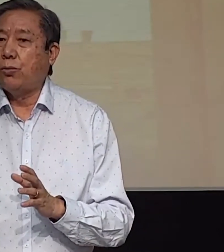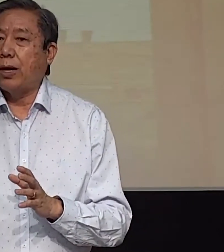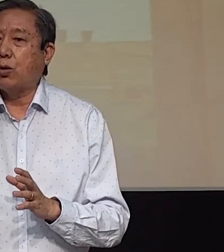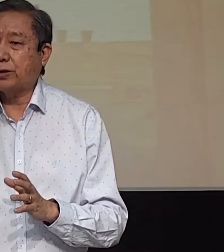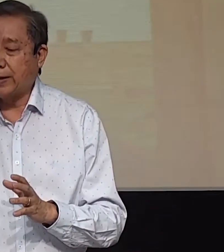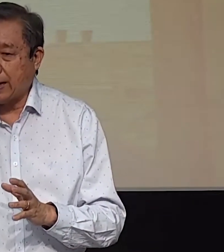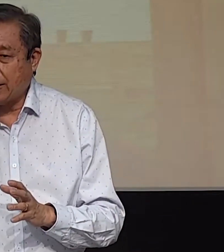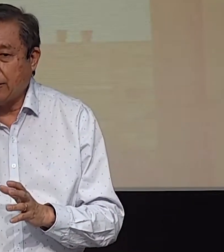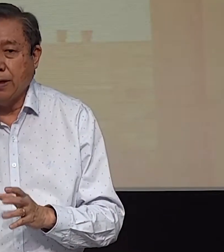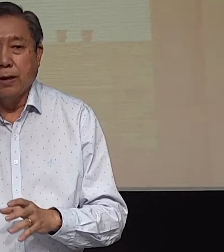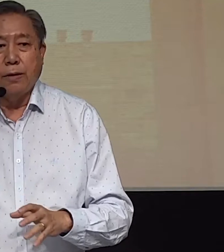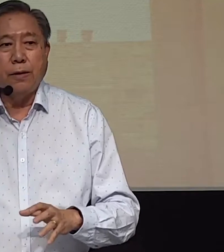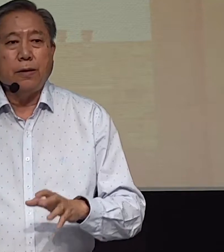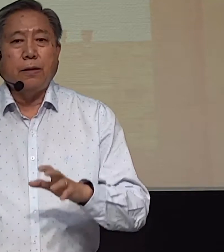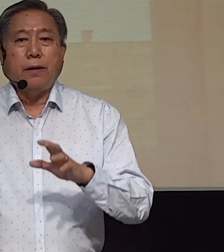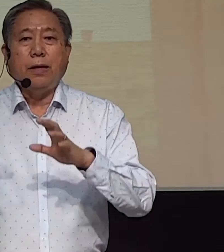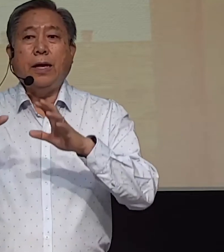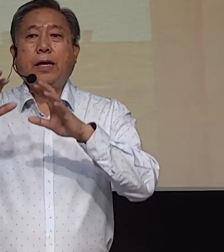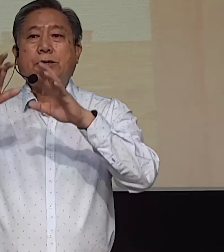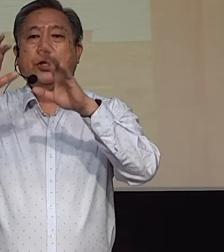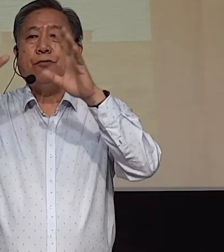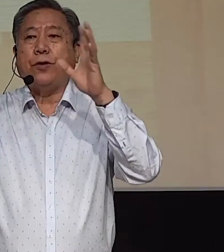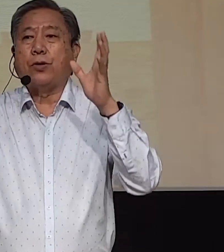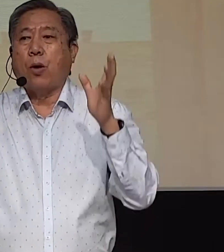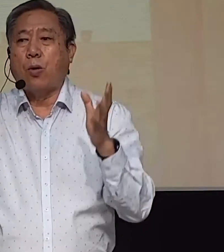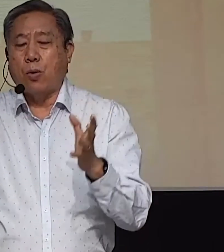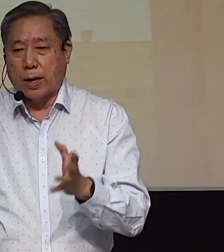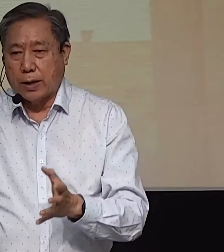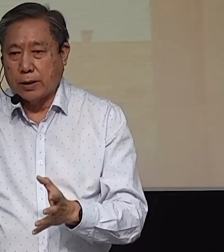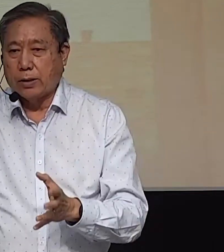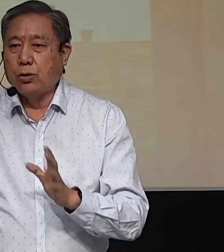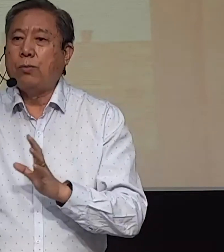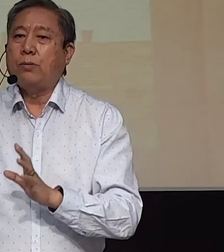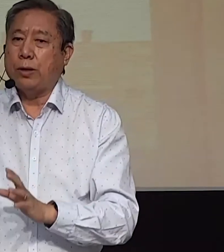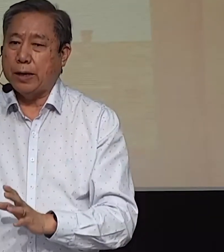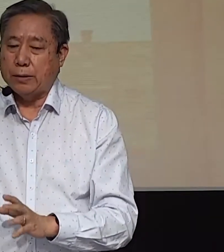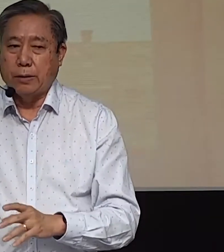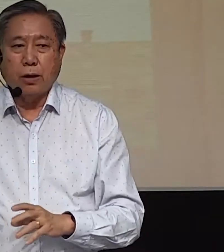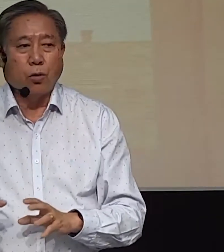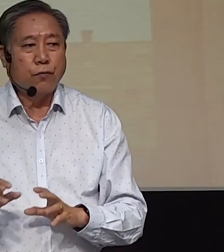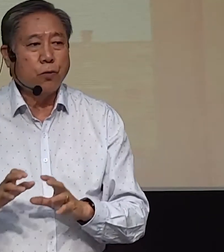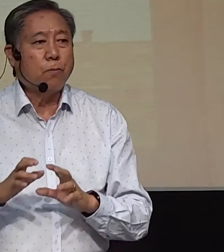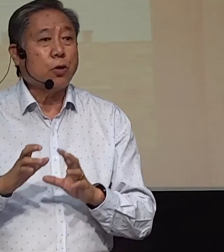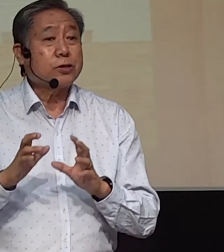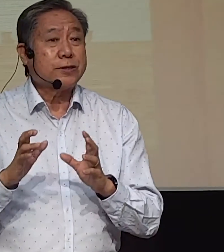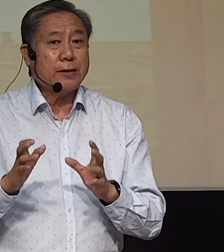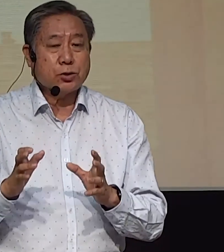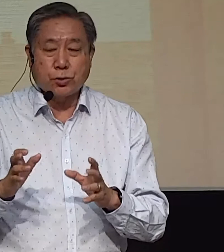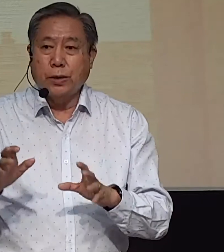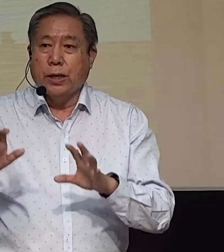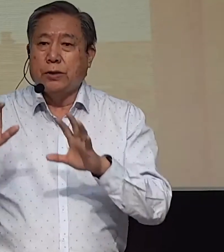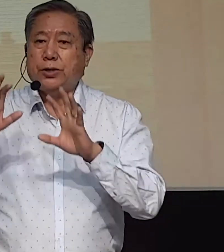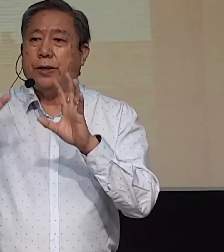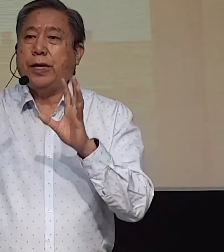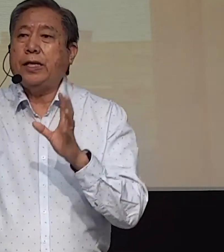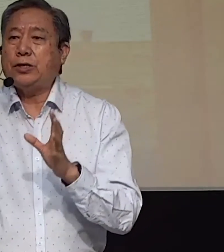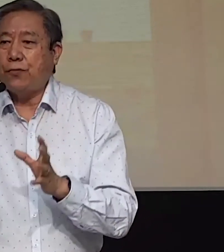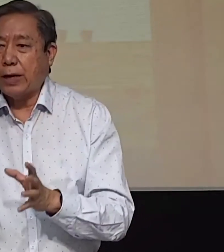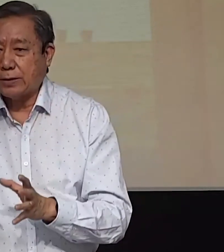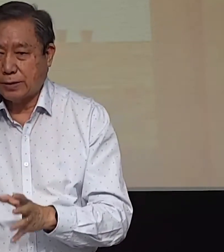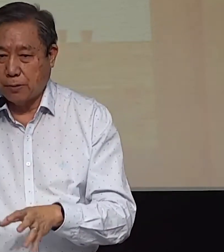retirou uma costela e edificou-a numa mulher. houve um processo